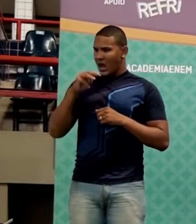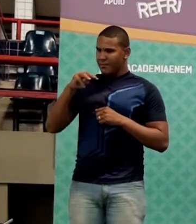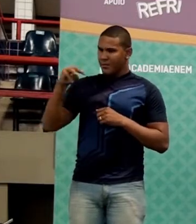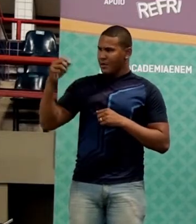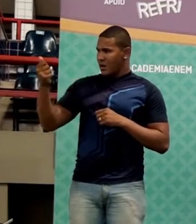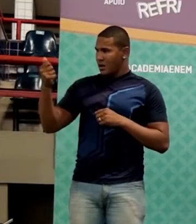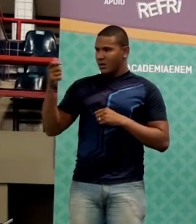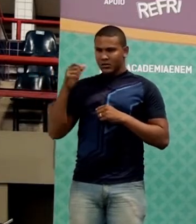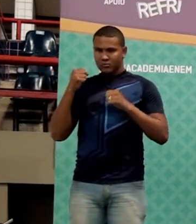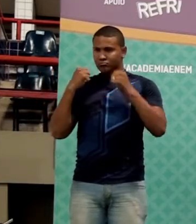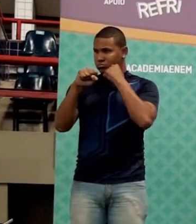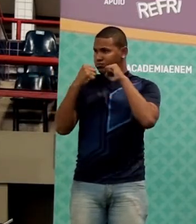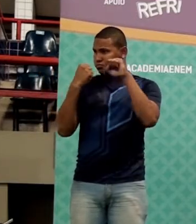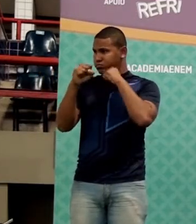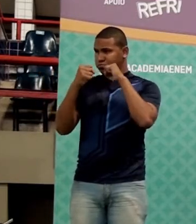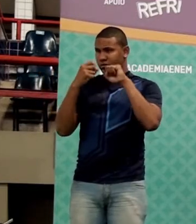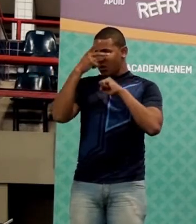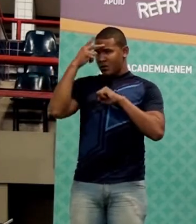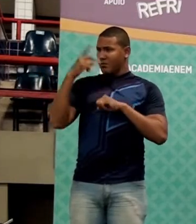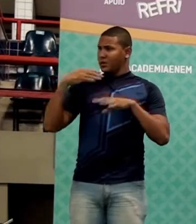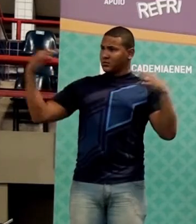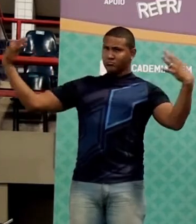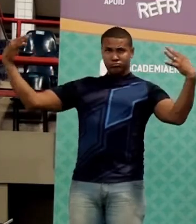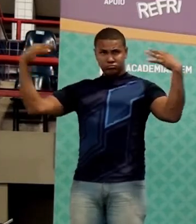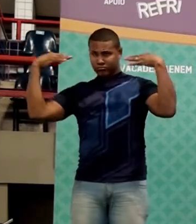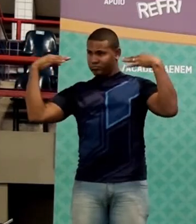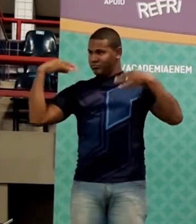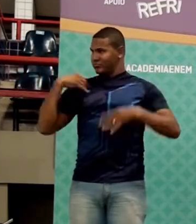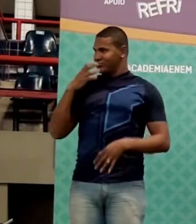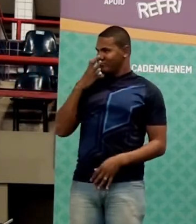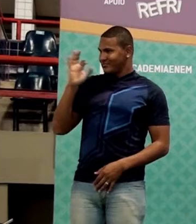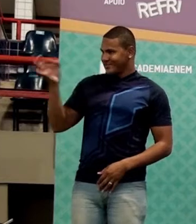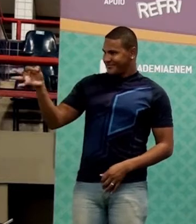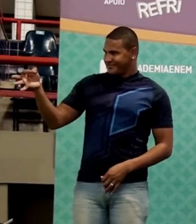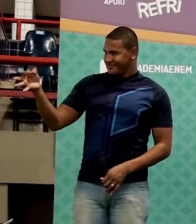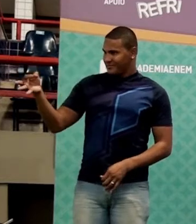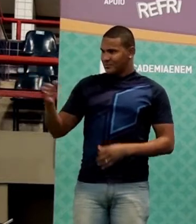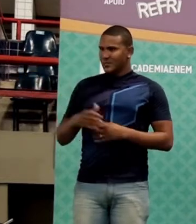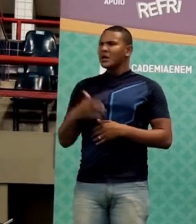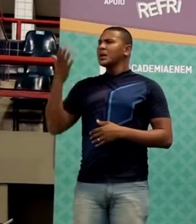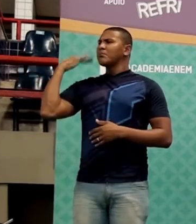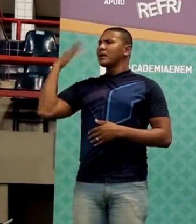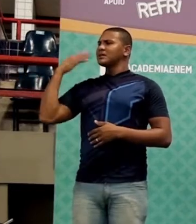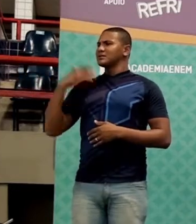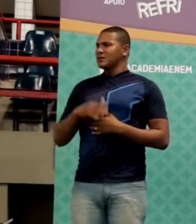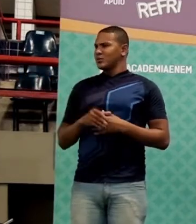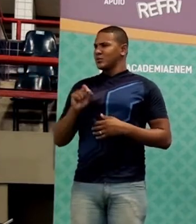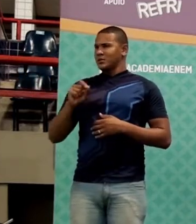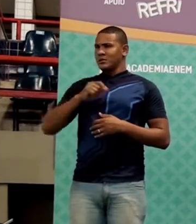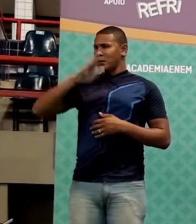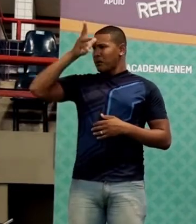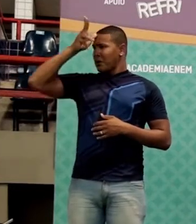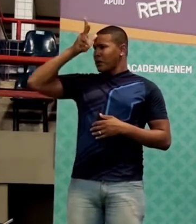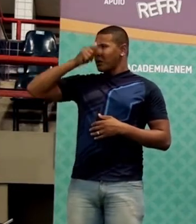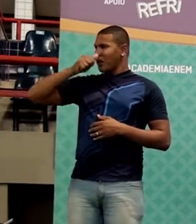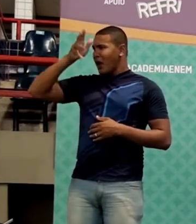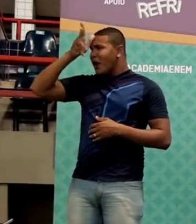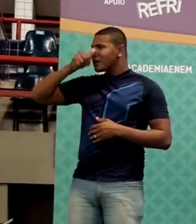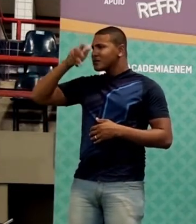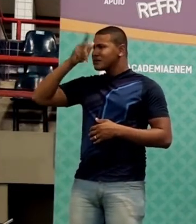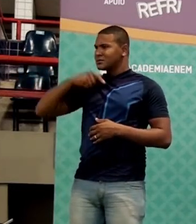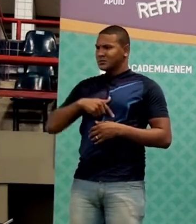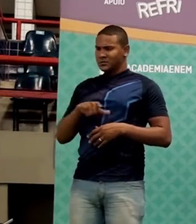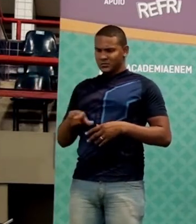dinheiro e para dar prazer a quem está assistindo. Antigamente, né? Quem brigava eram os galos, tinha briga de galo, botava os animais para